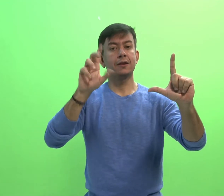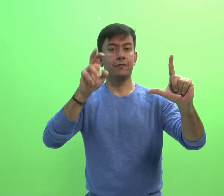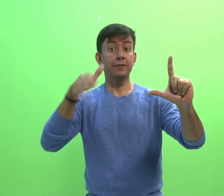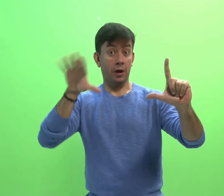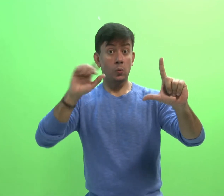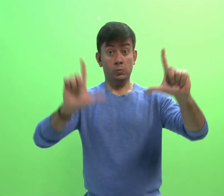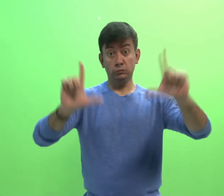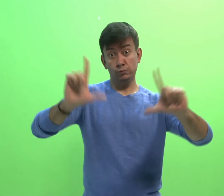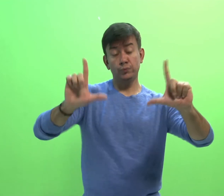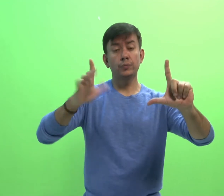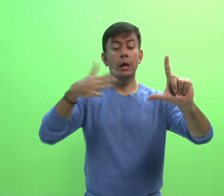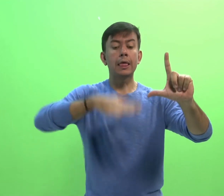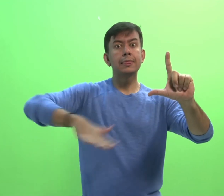Então, temos o espaço neutro,